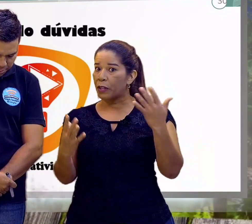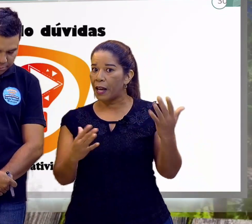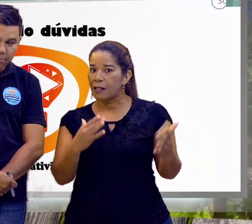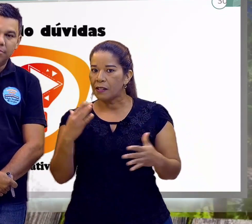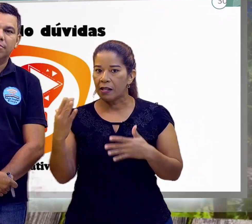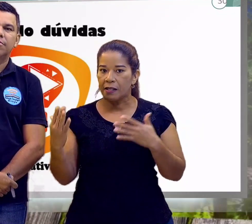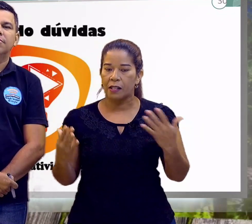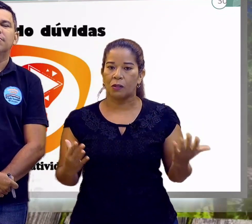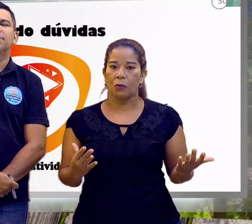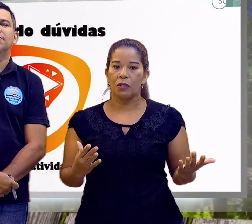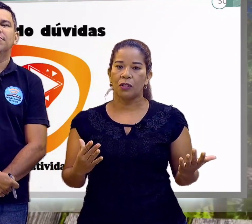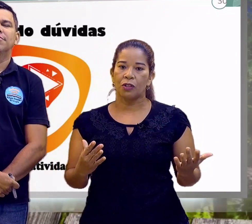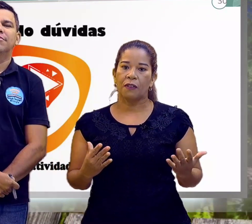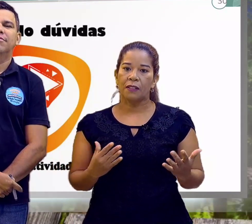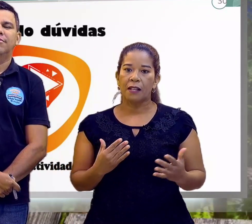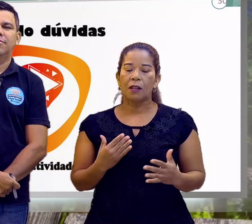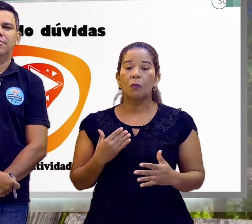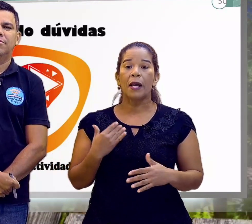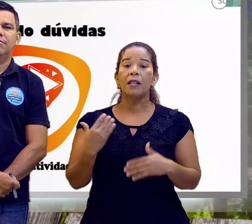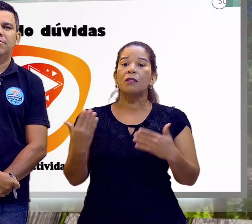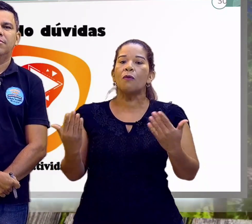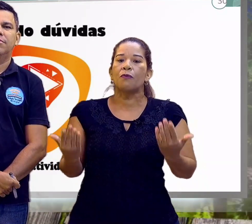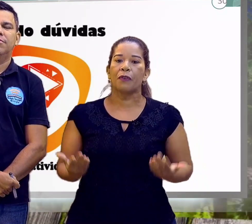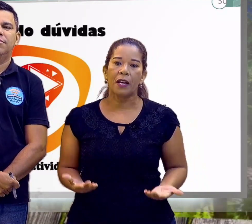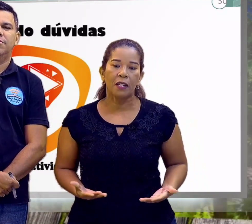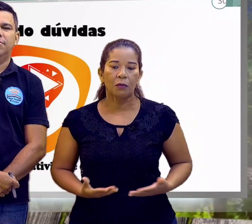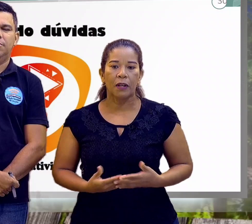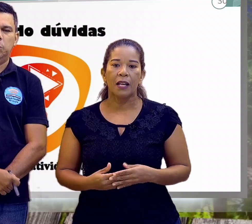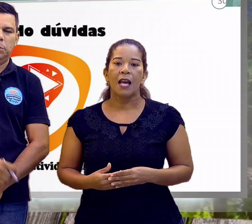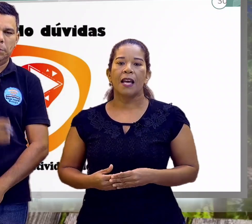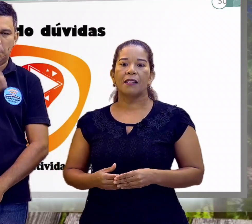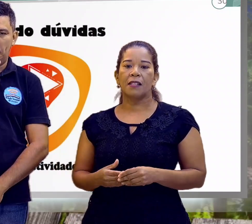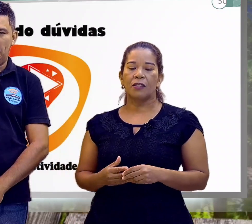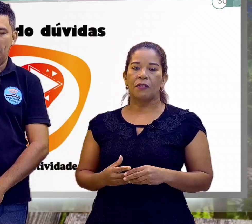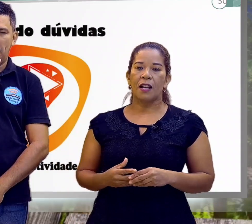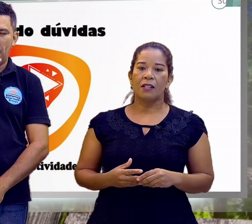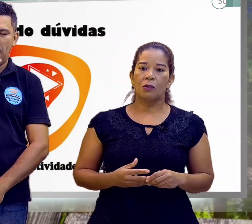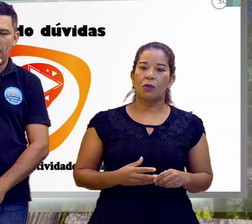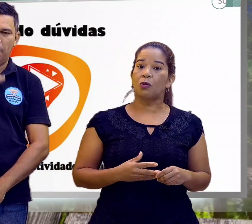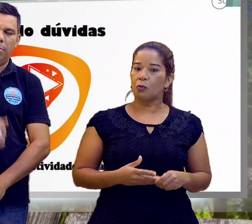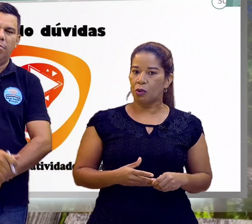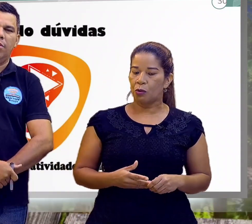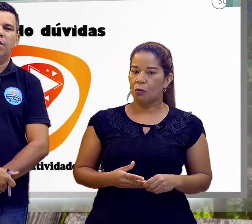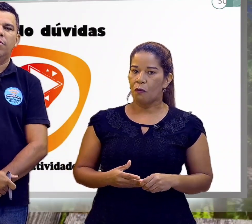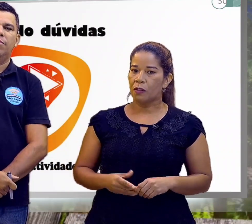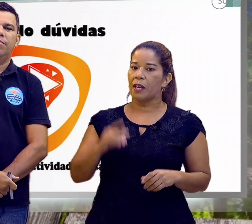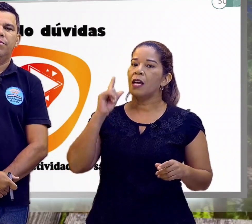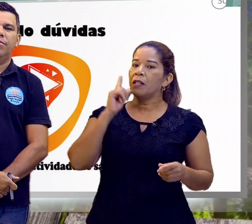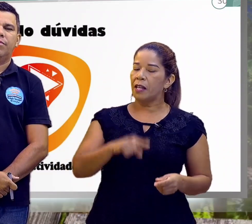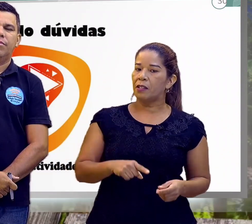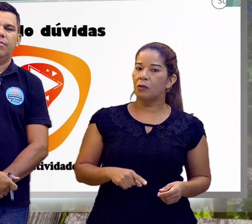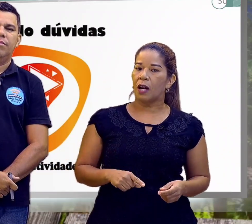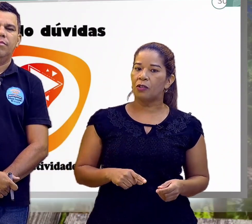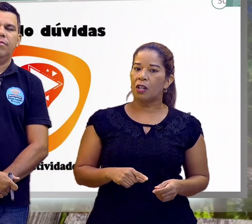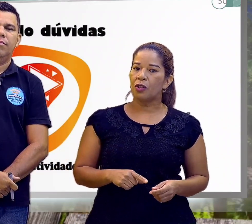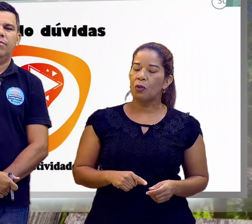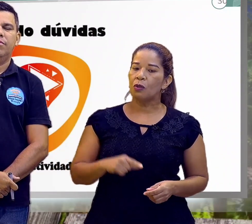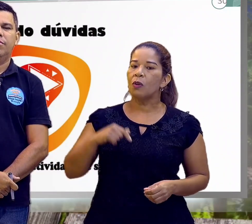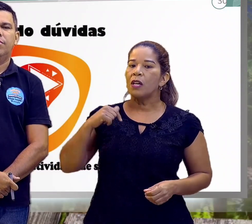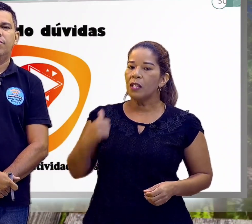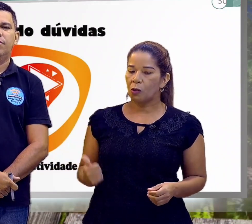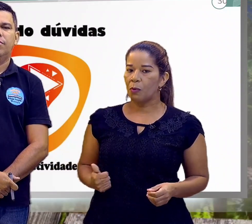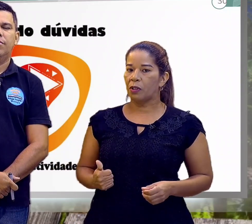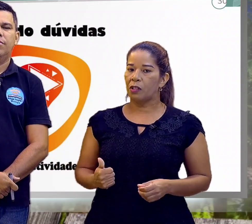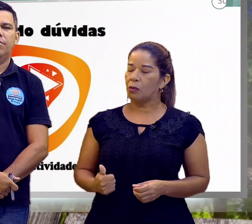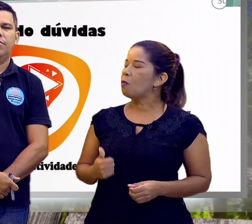já conhecem as questões e a gente vai estar, então, resolvendo, né, essas atividades todas juntinhos com você. Tecido